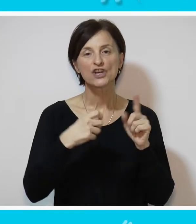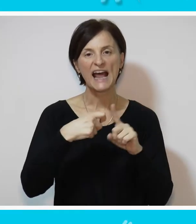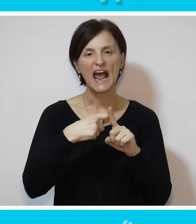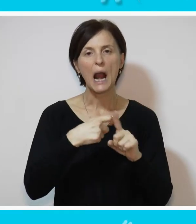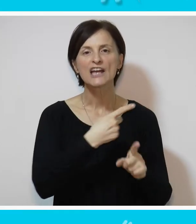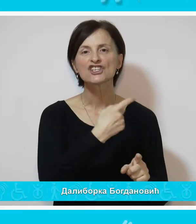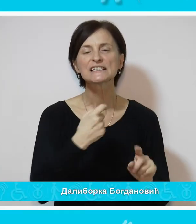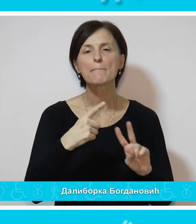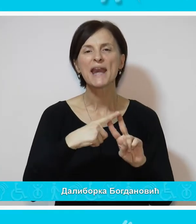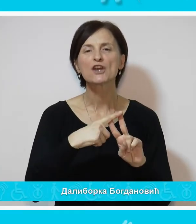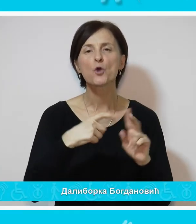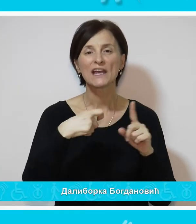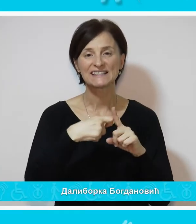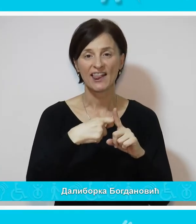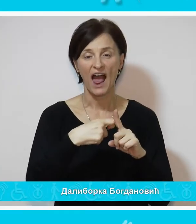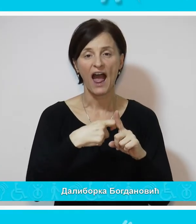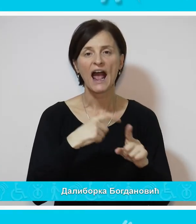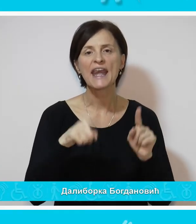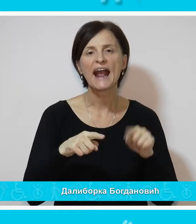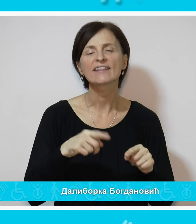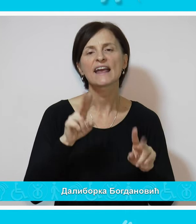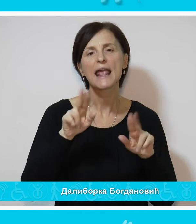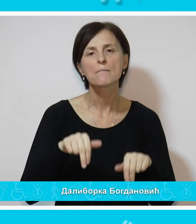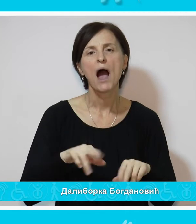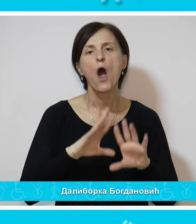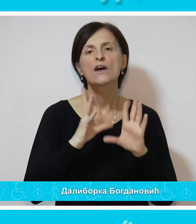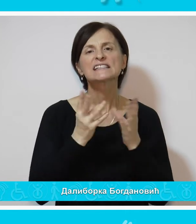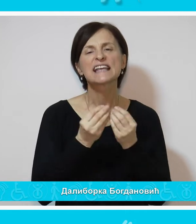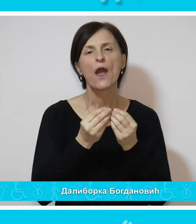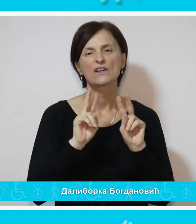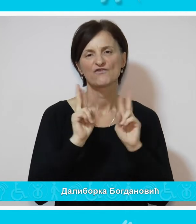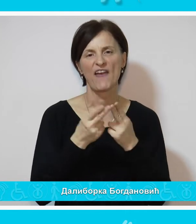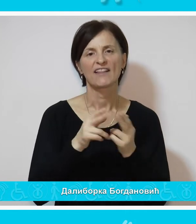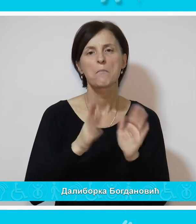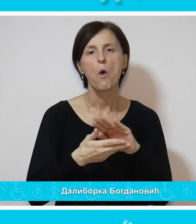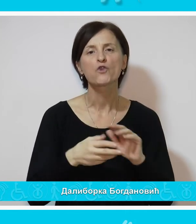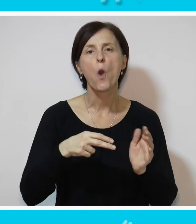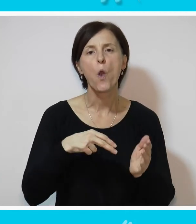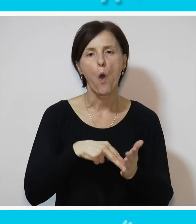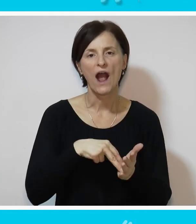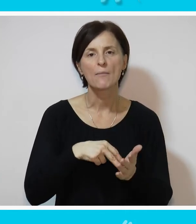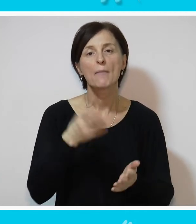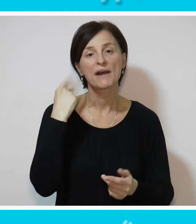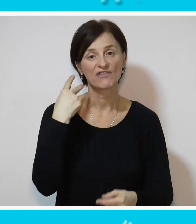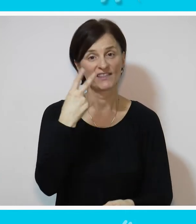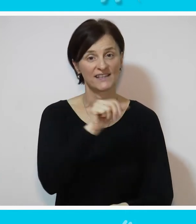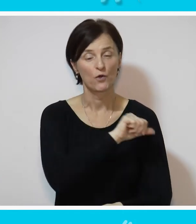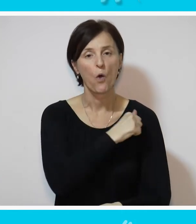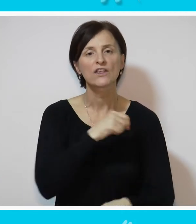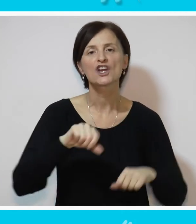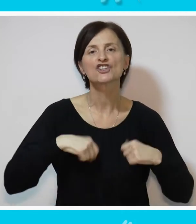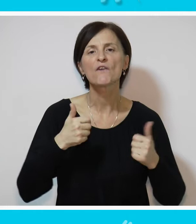Miloš Karaklajić iz Priličkog Kiseljaka nekada je imao ceo svet pod nogama. Do pre 20